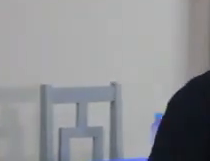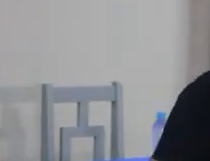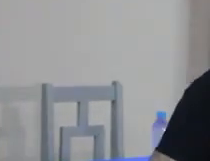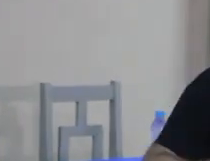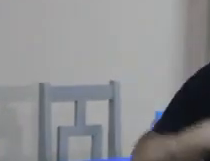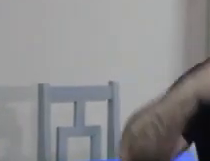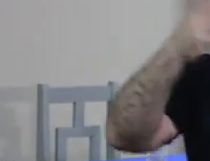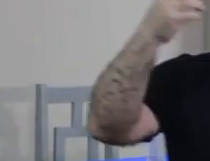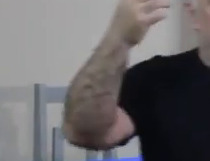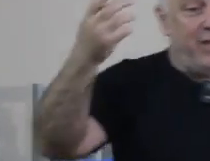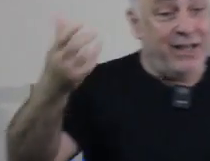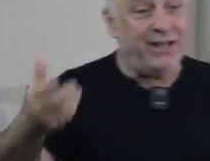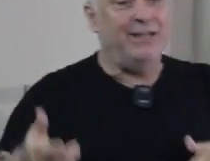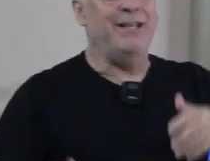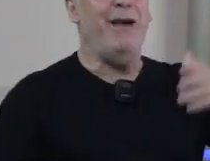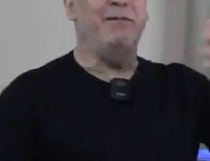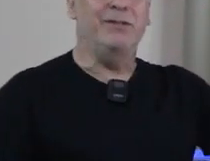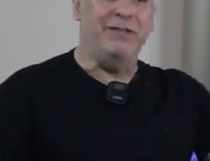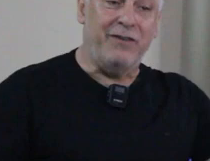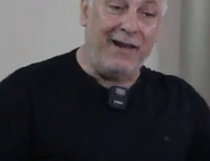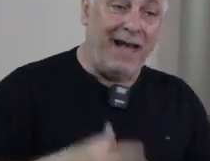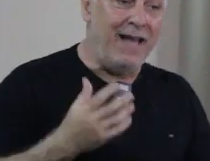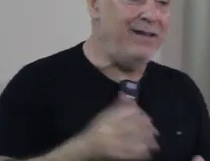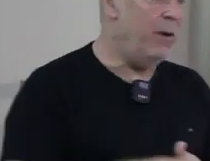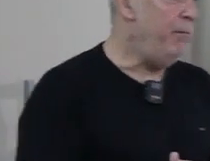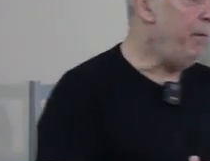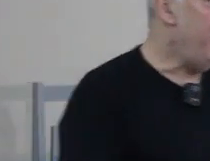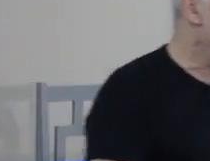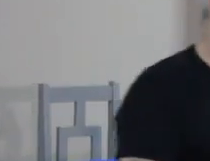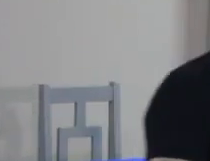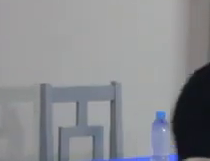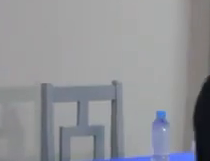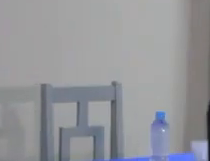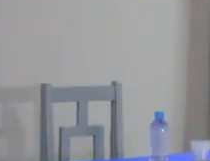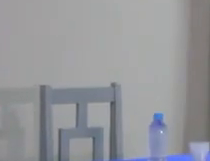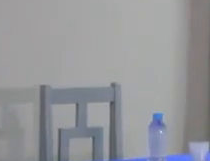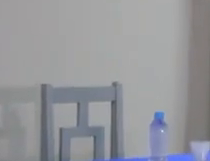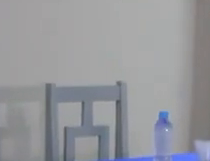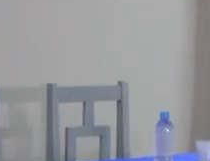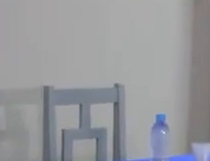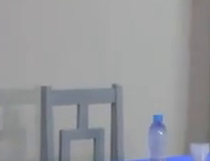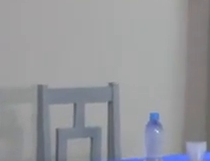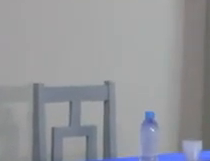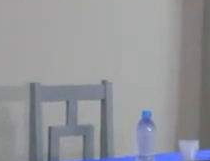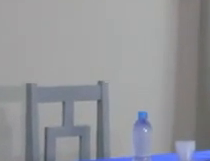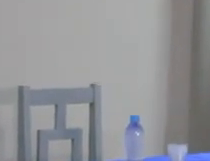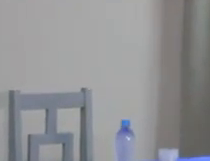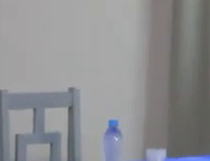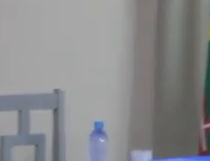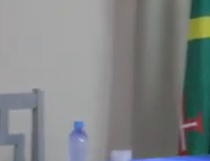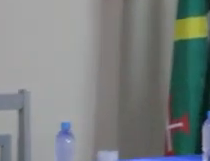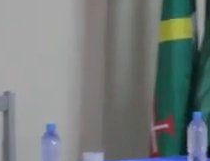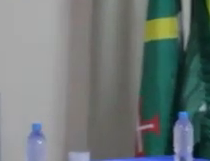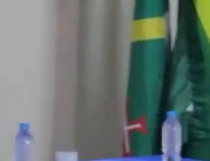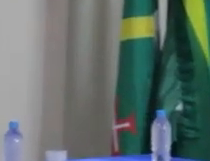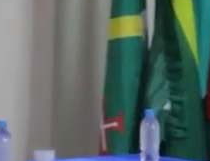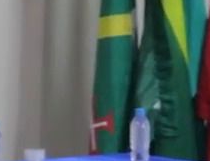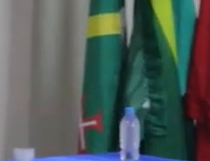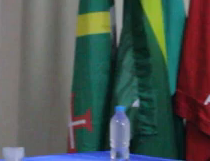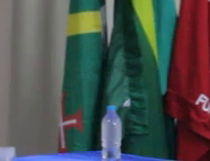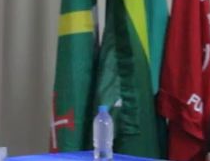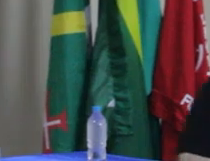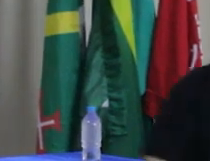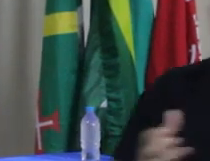eu sou da CIAP, um dia, quem sabe, você vá lá e tal. E esse processo se acelerou quando Antônio Carlos